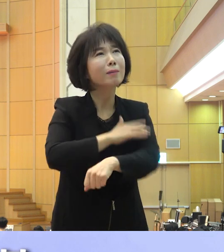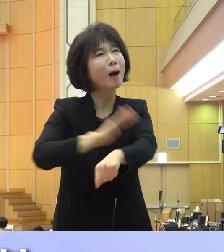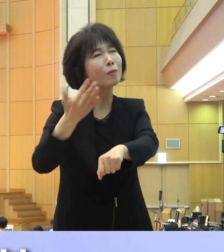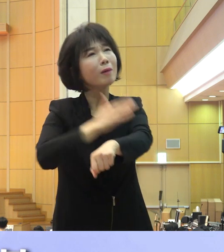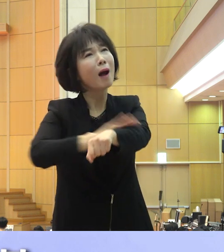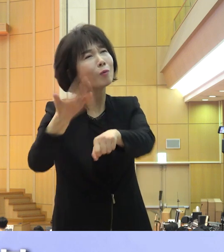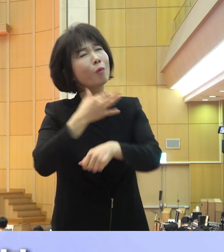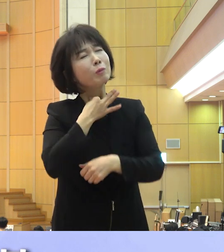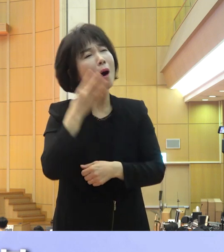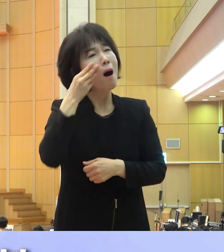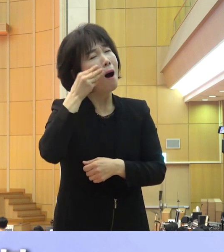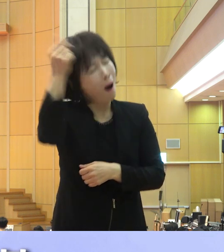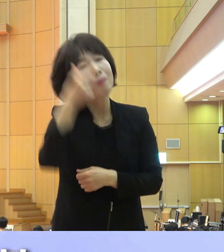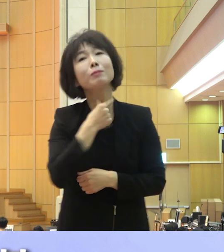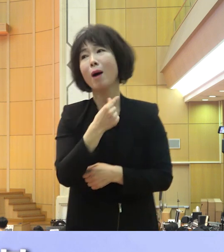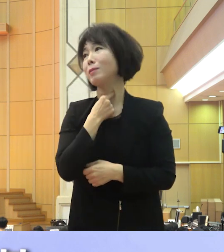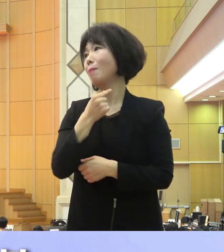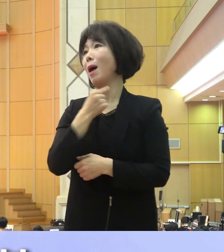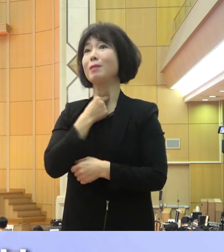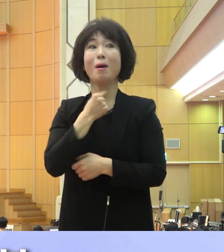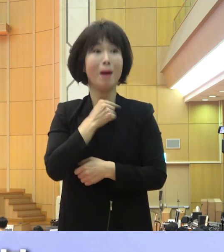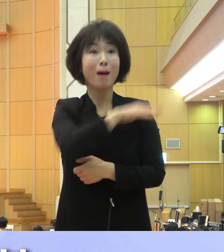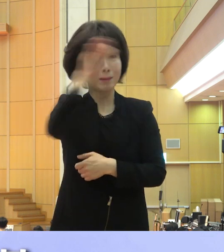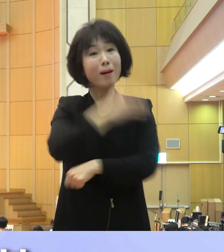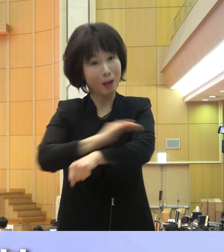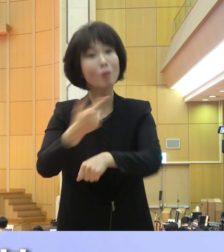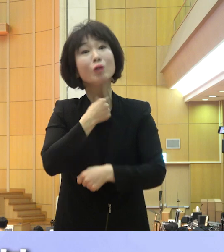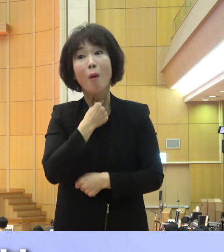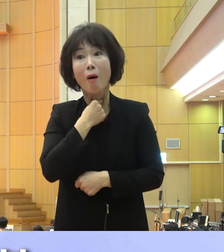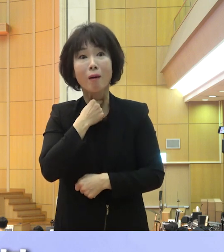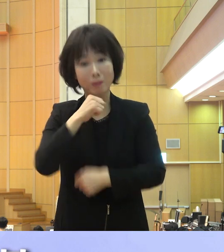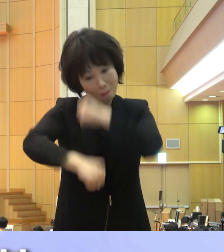되길 원합니다. 근데 내 마음대로 되지 아니하고